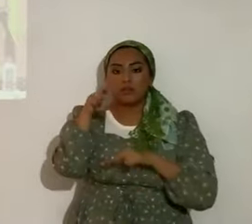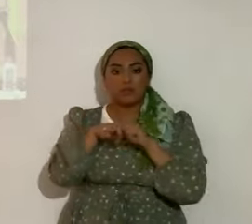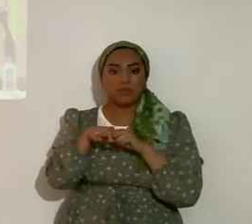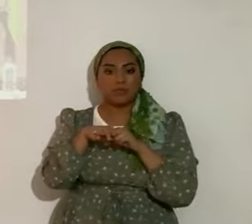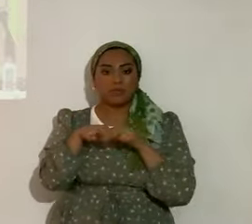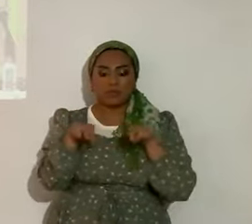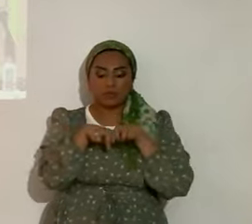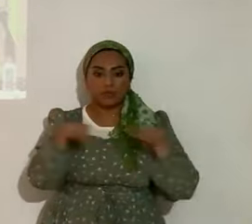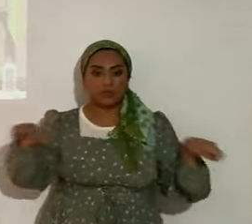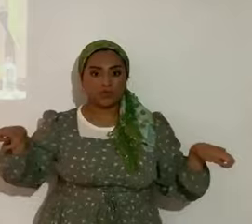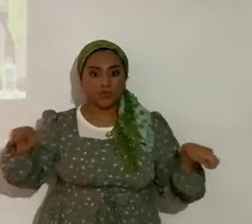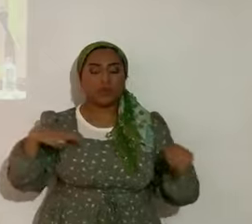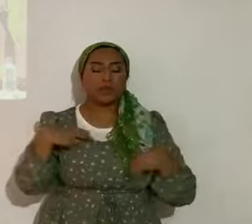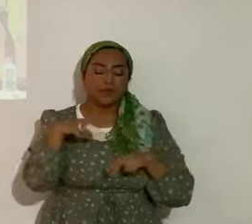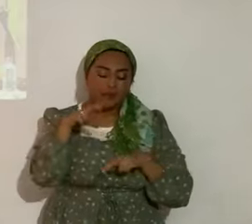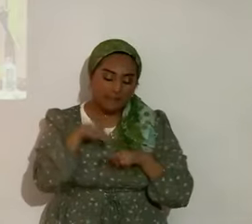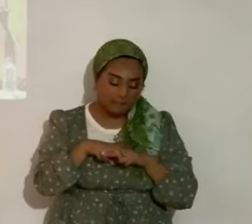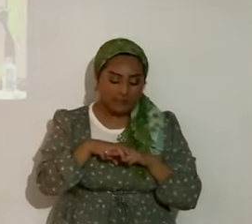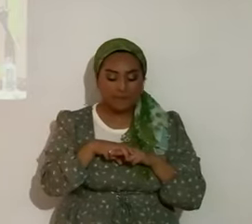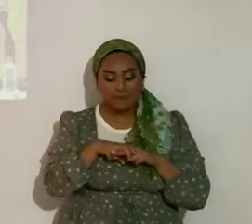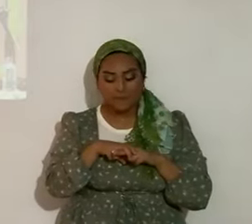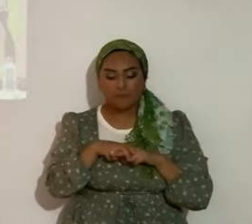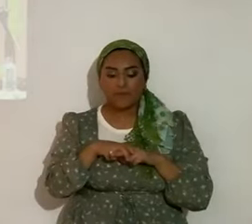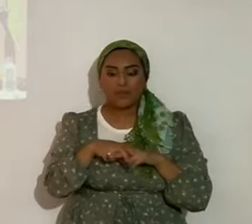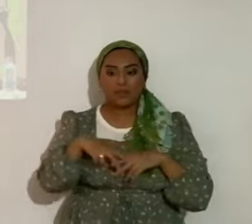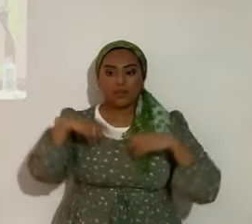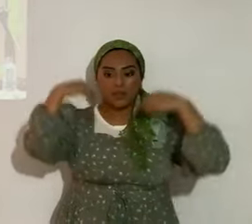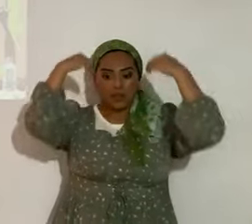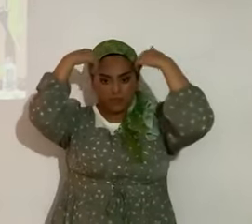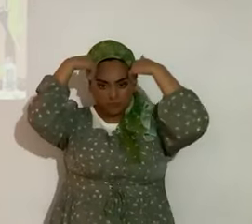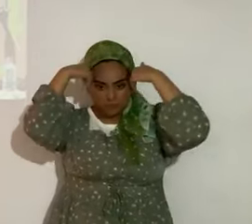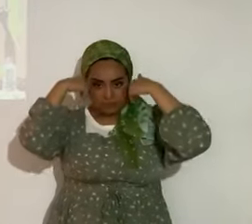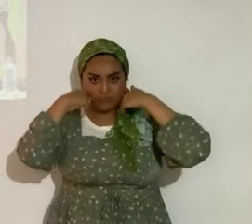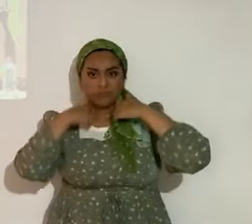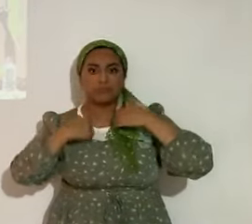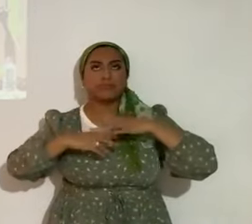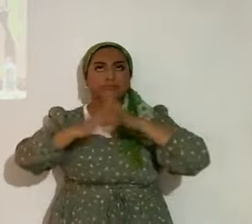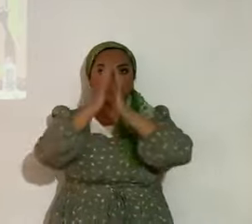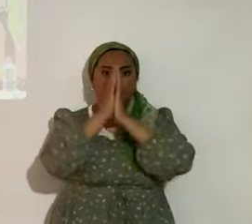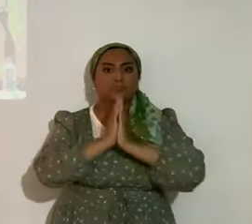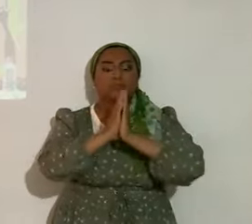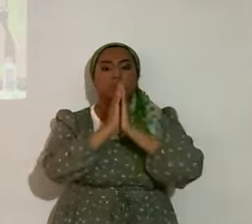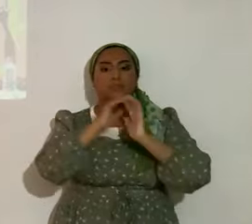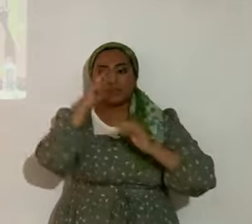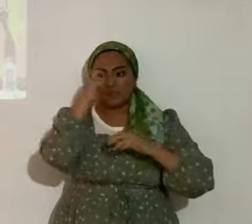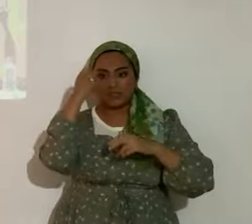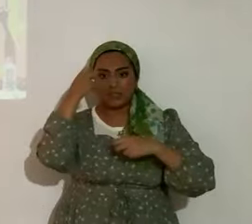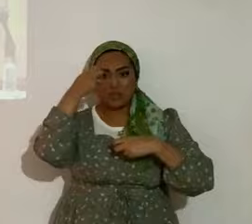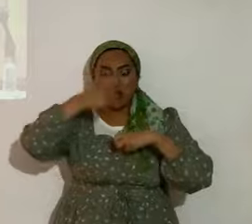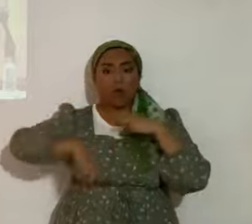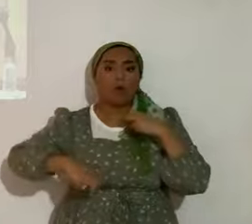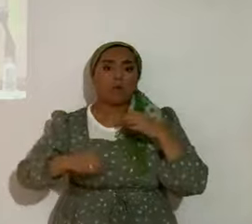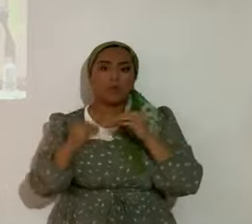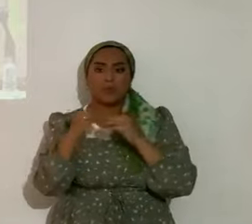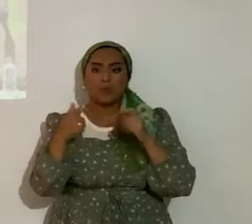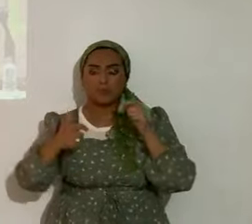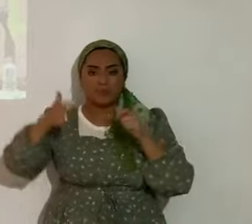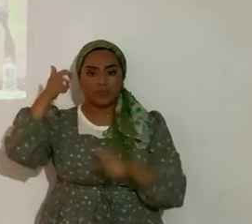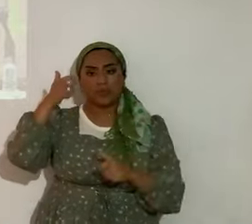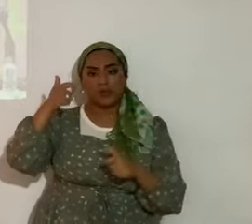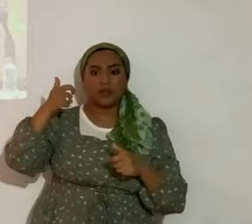en un sillón, eso ya lo he ministrado en otros temas, sudando, luchando, orando, porque es la lucha no es contra